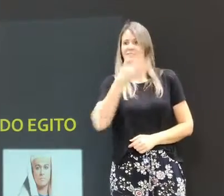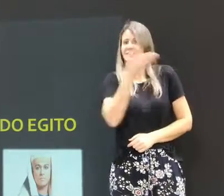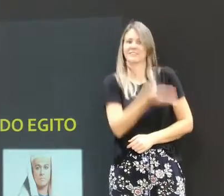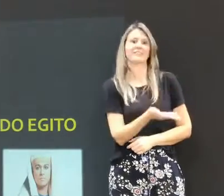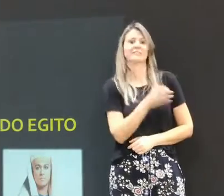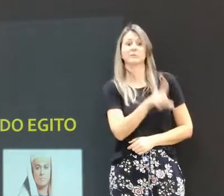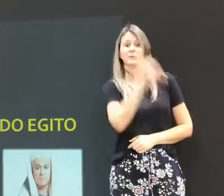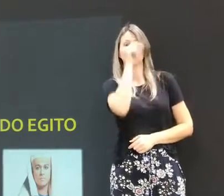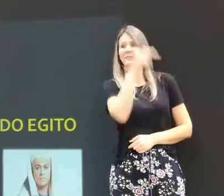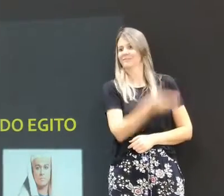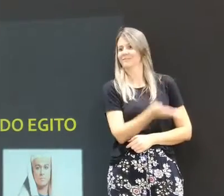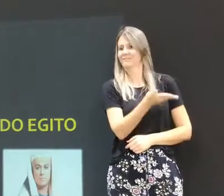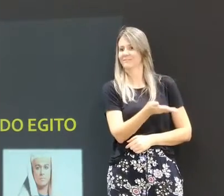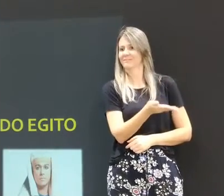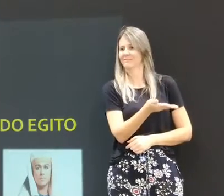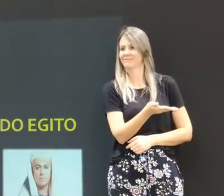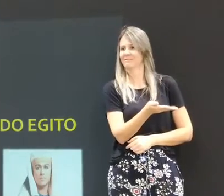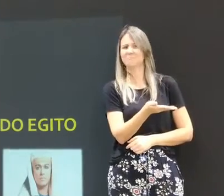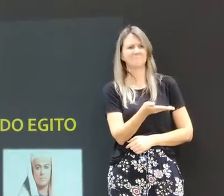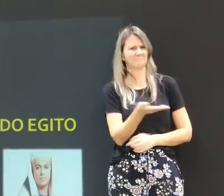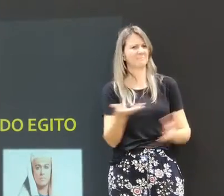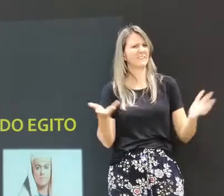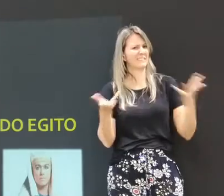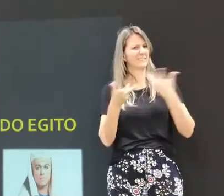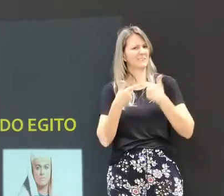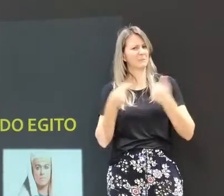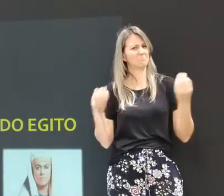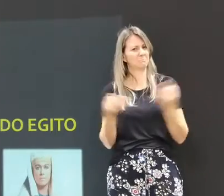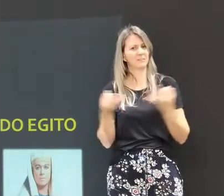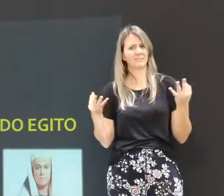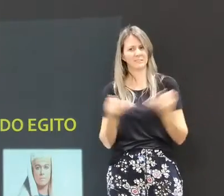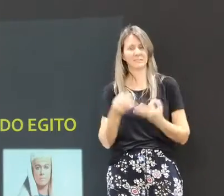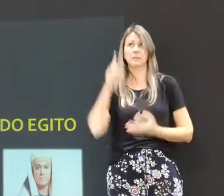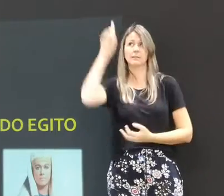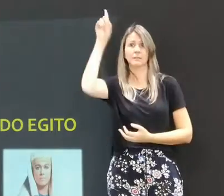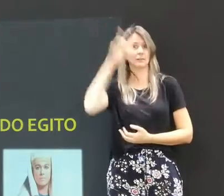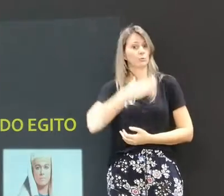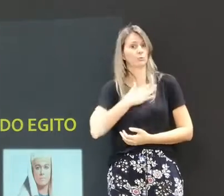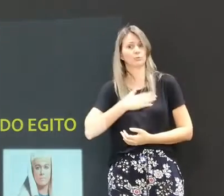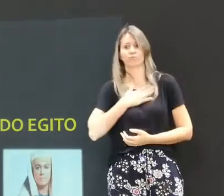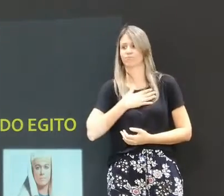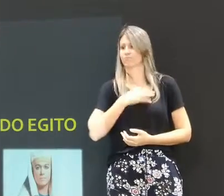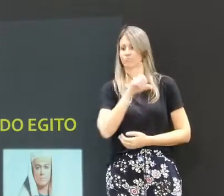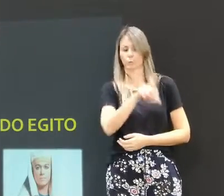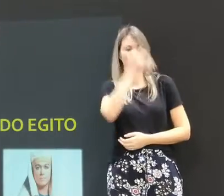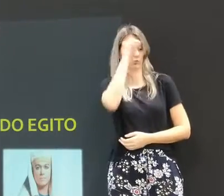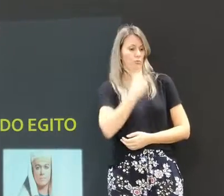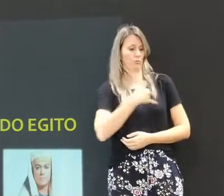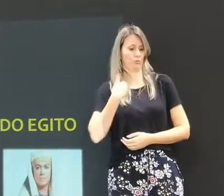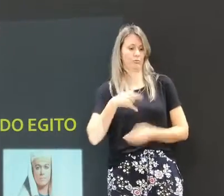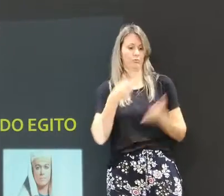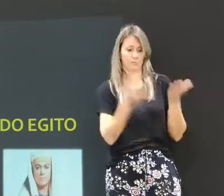escolheu José. Ele escolheu. Que maravilhoso isso, na verdade, Deus olhar e te escolher,